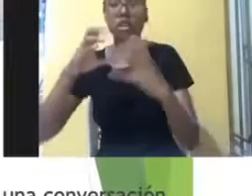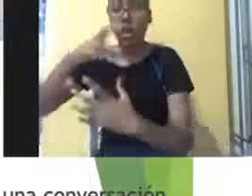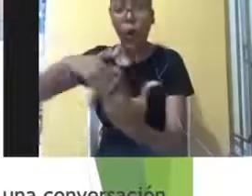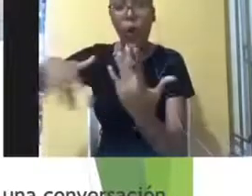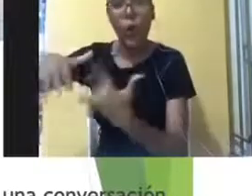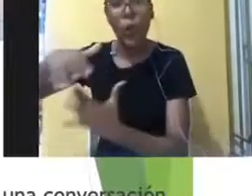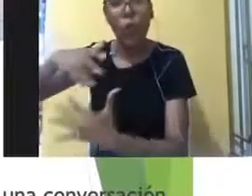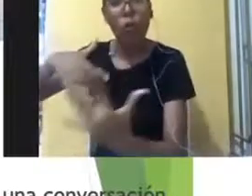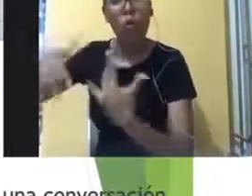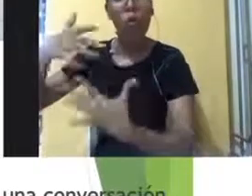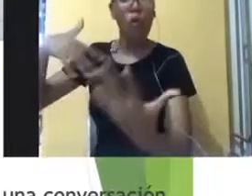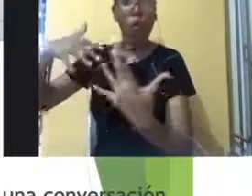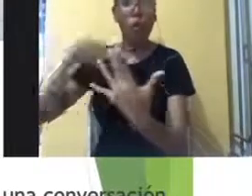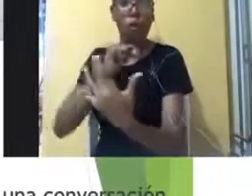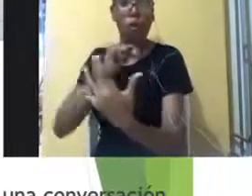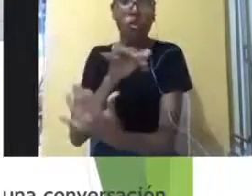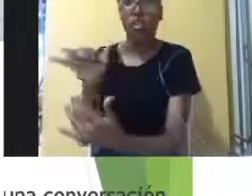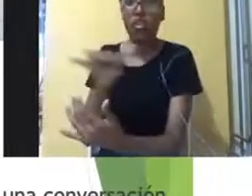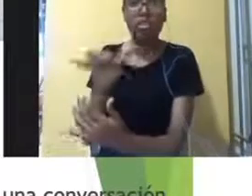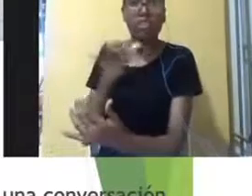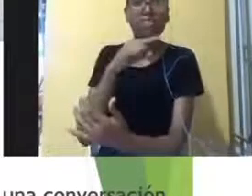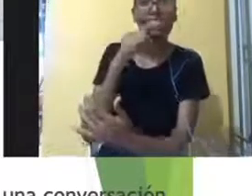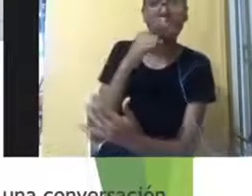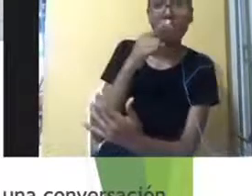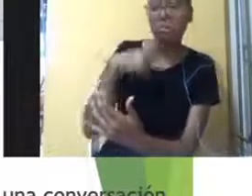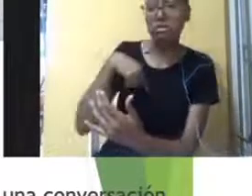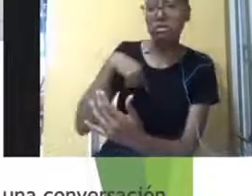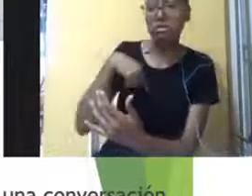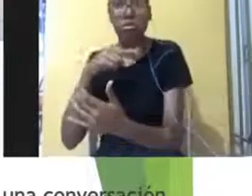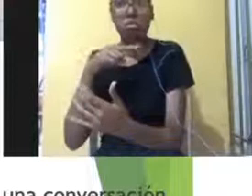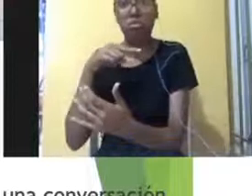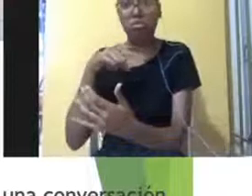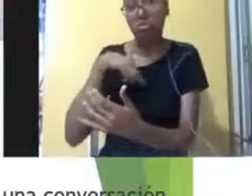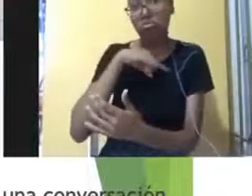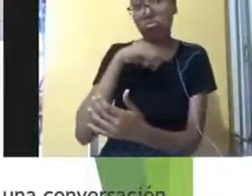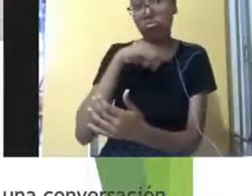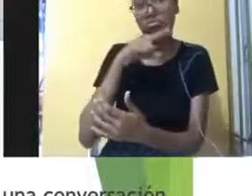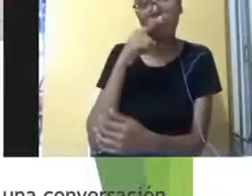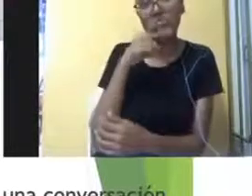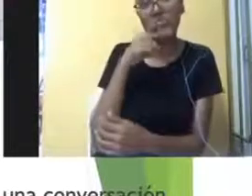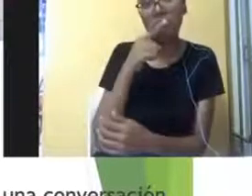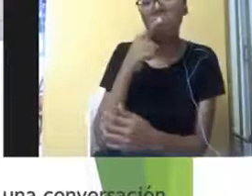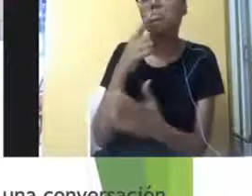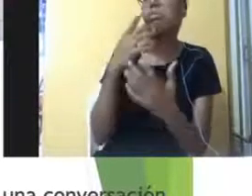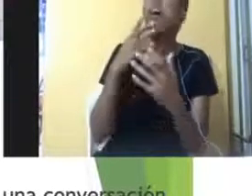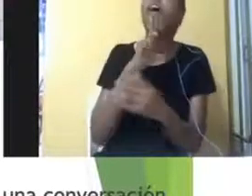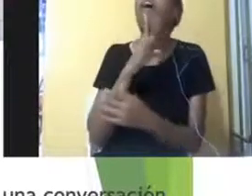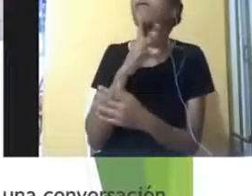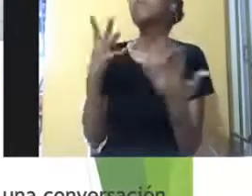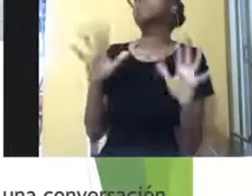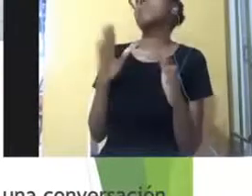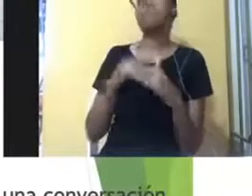que nosotros nos despedimos y nos vamos, pero en el caso de ellos, caminan hacia la puerta y hacen la primera despedida,